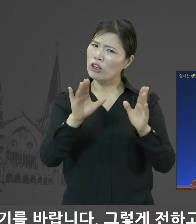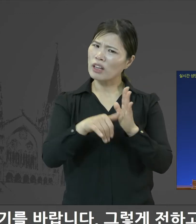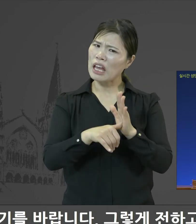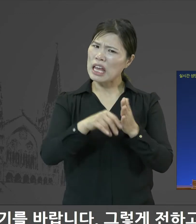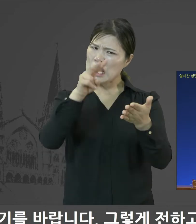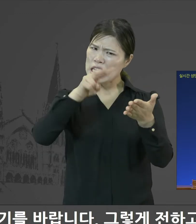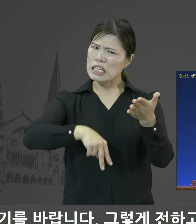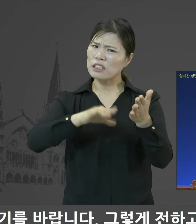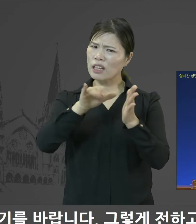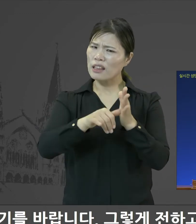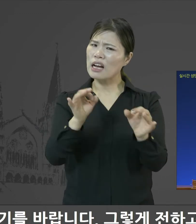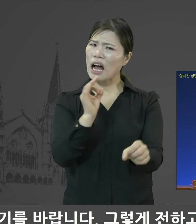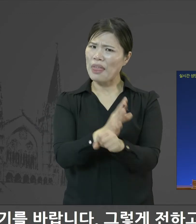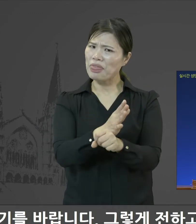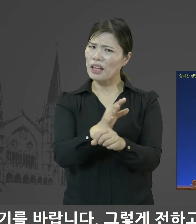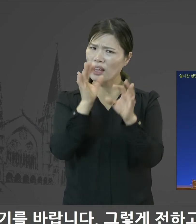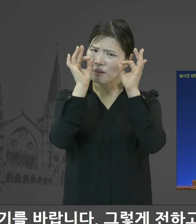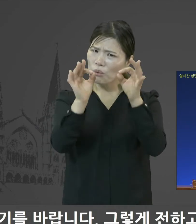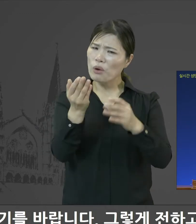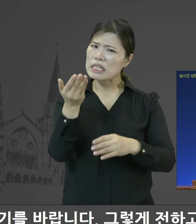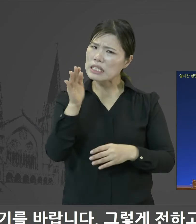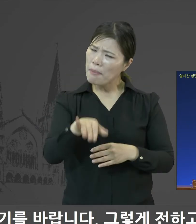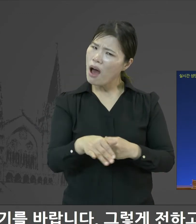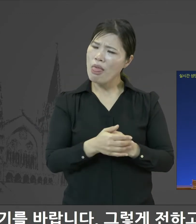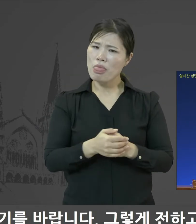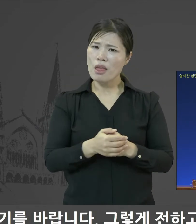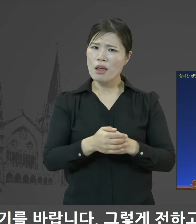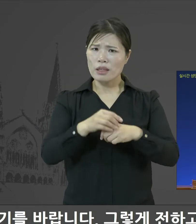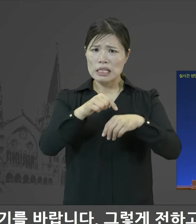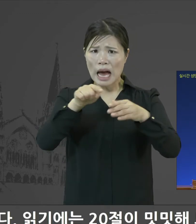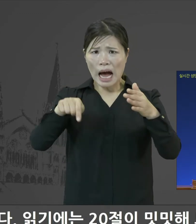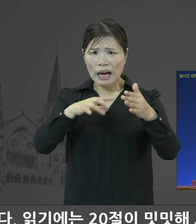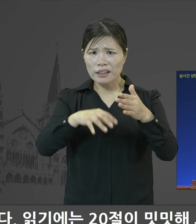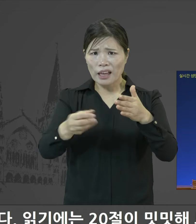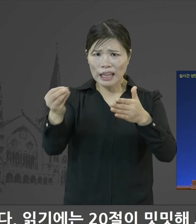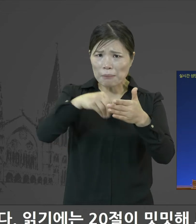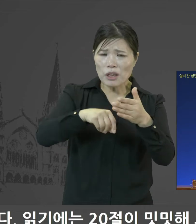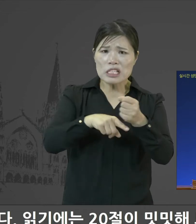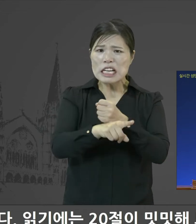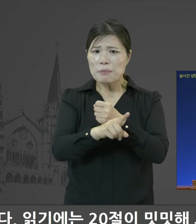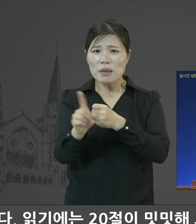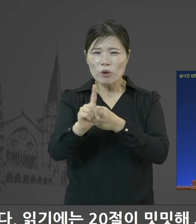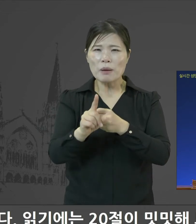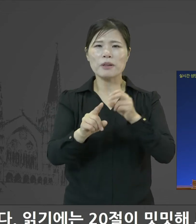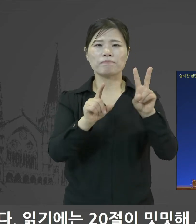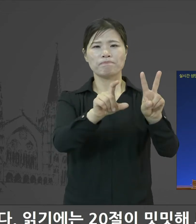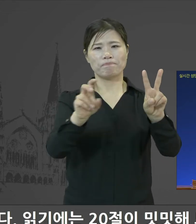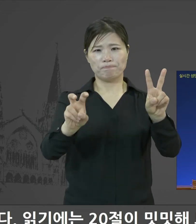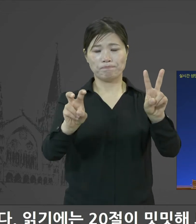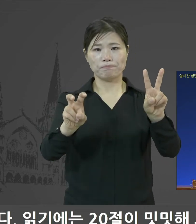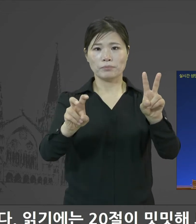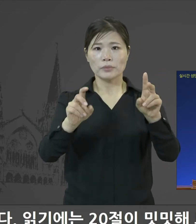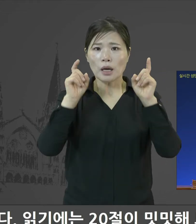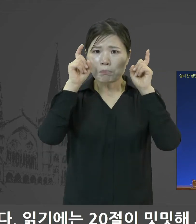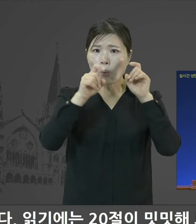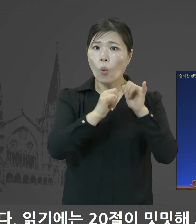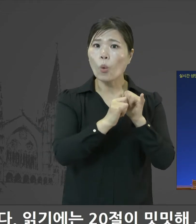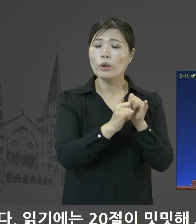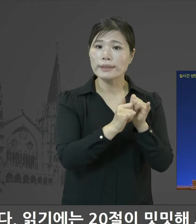밋밋해 보이는데요, 이 안에 담겨있는 의미가 심장합니다. 자, 20절 제가 읽어드릴게요.